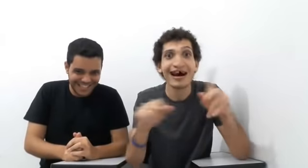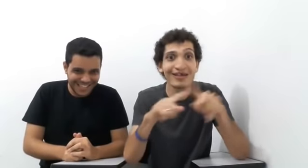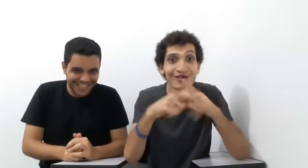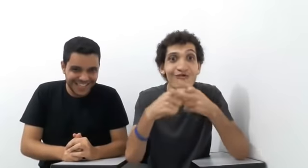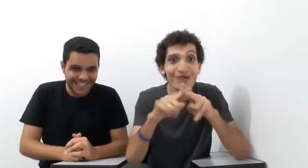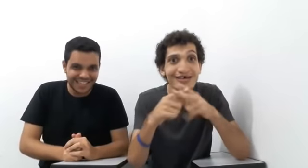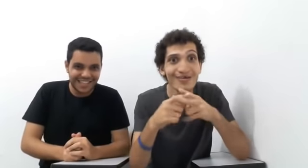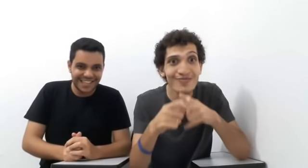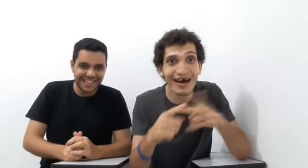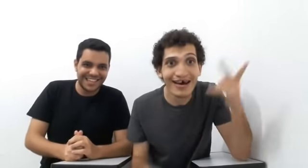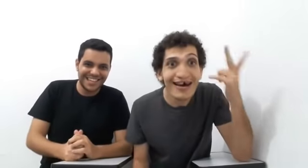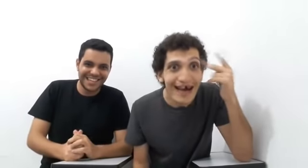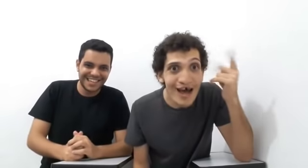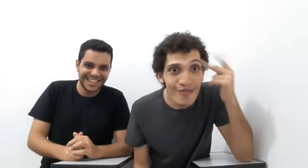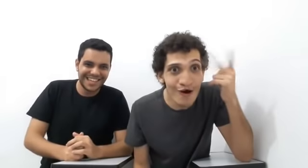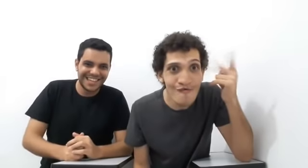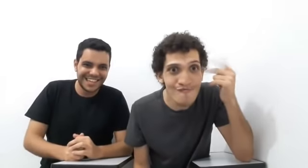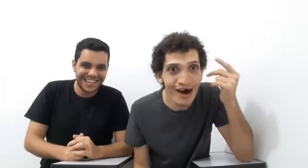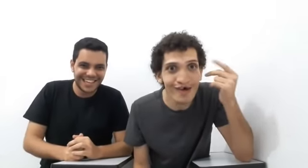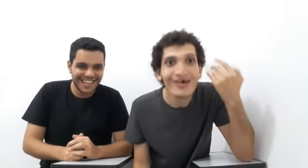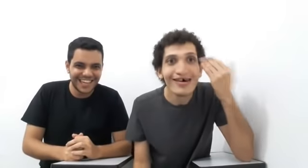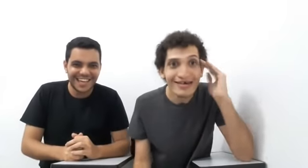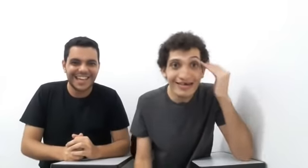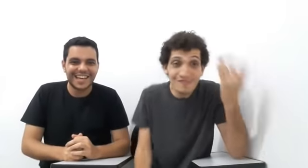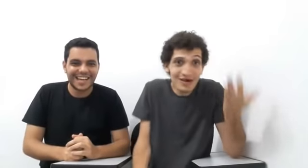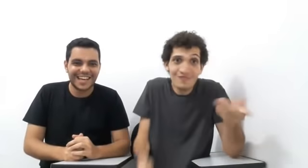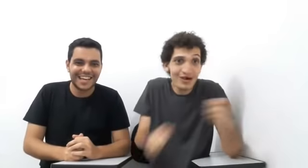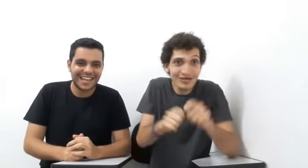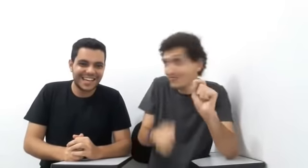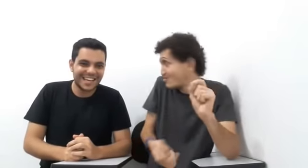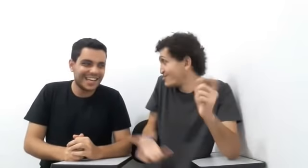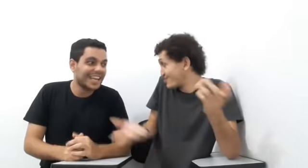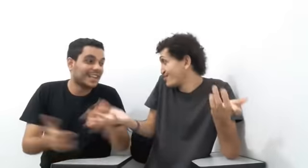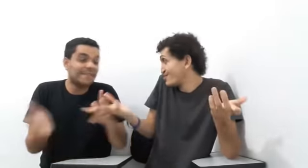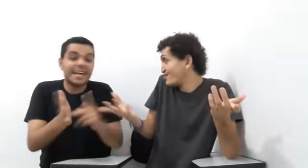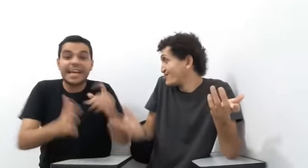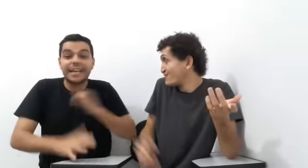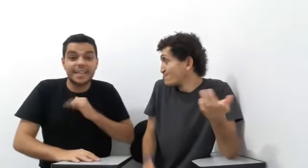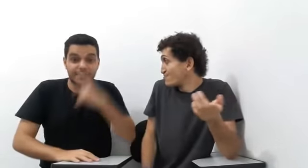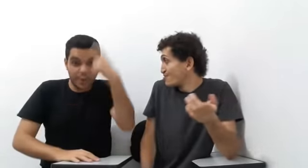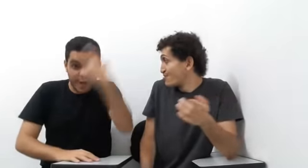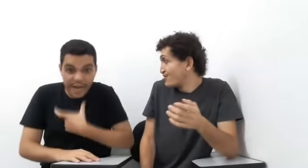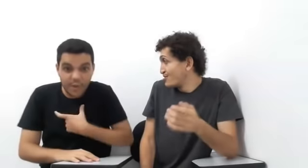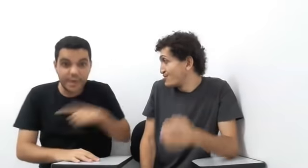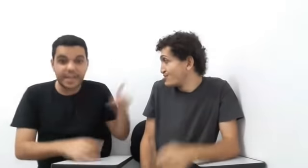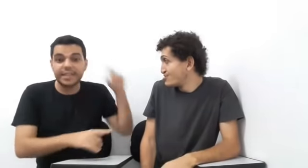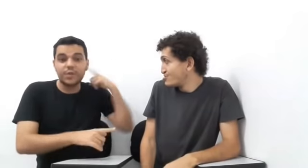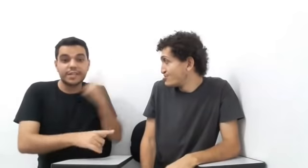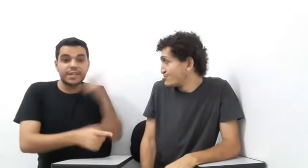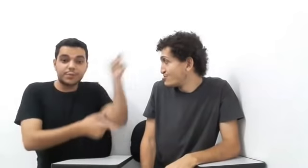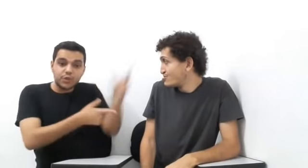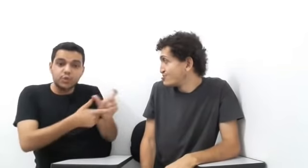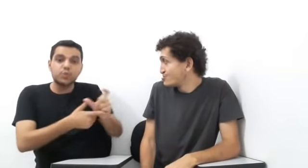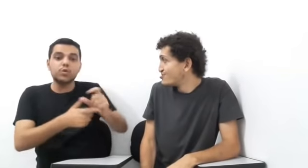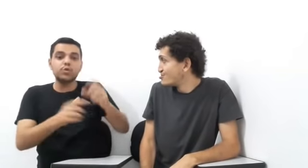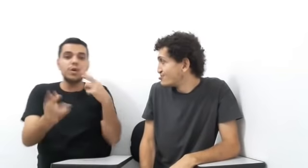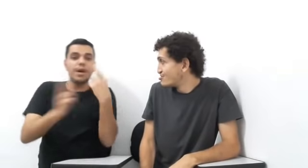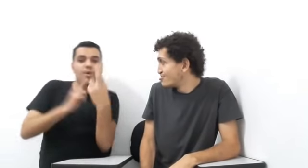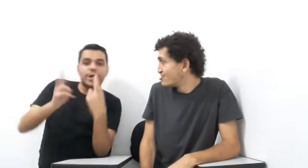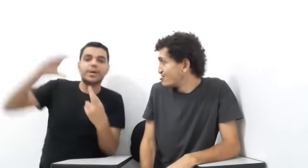eu consertar, é normal. Ele vai fazer o quê, né? Exemplo, ele deu um exemplo de surdo com a sua